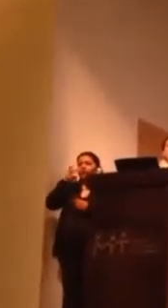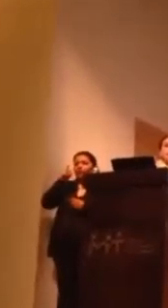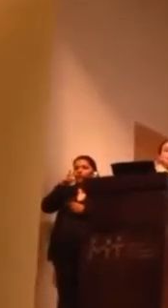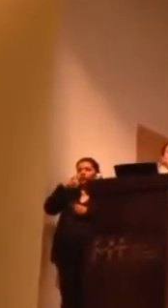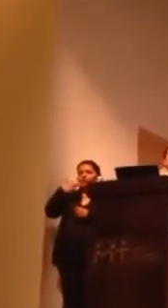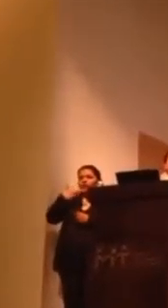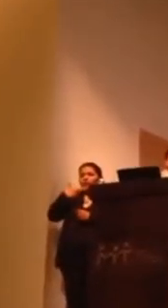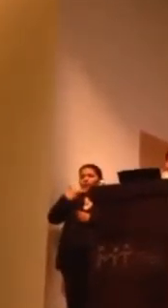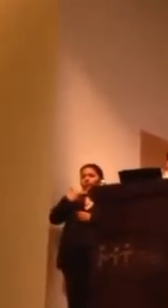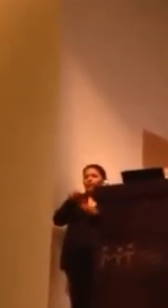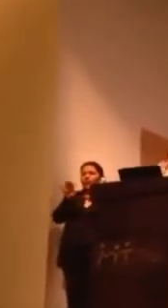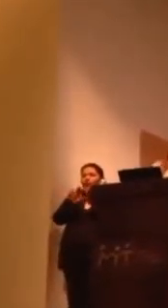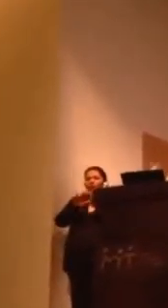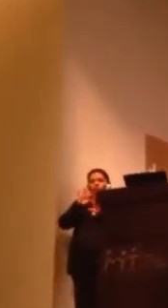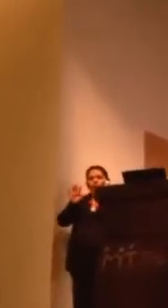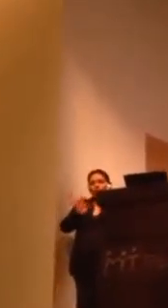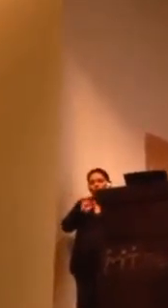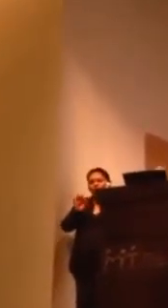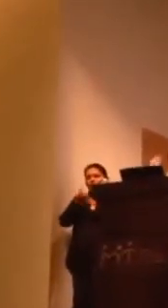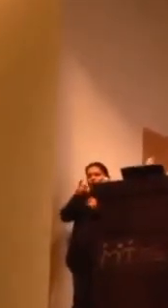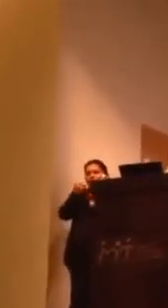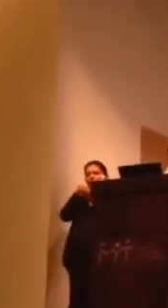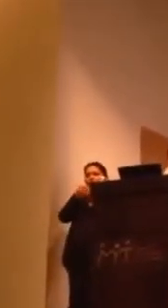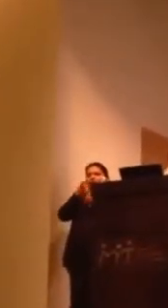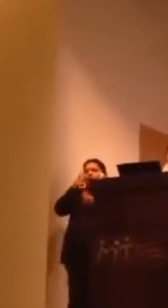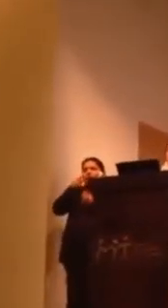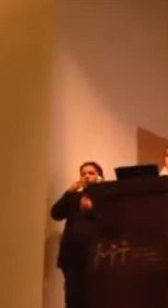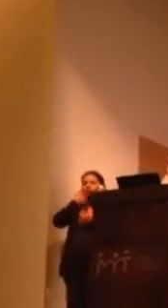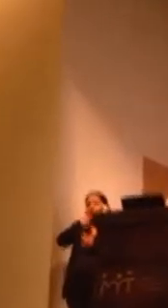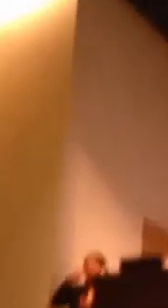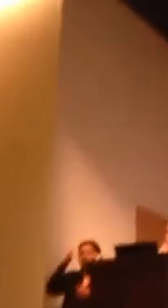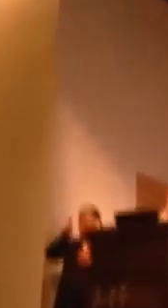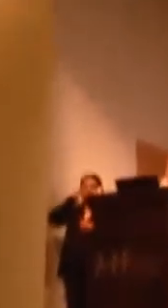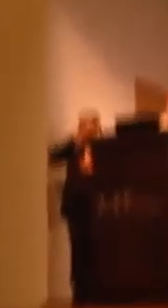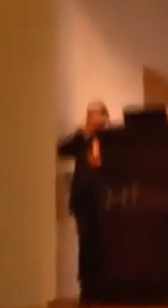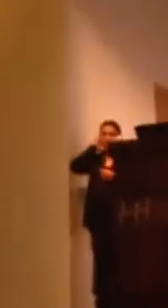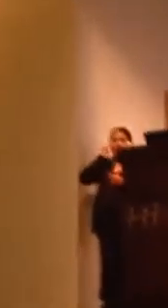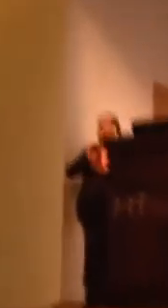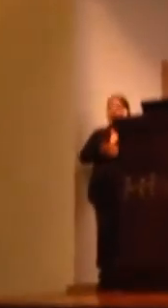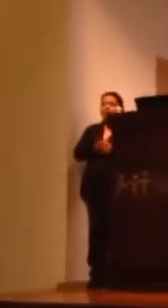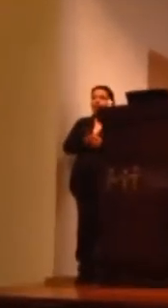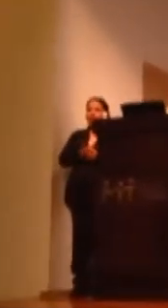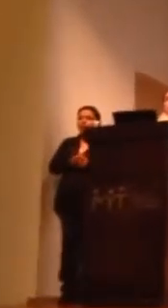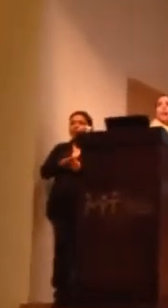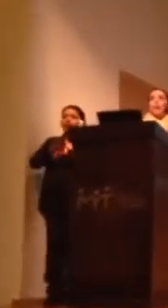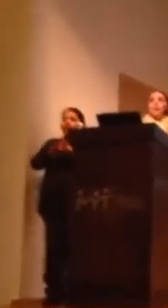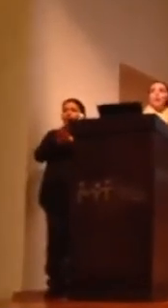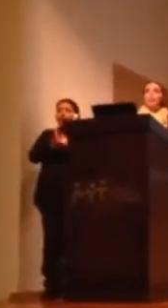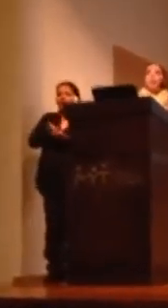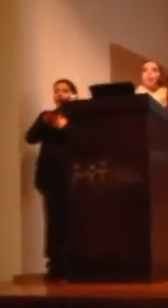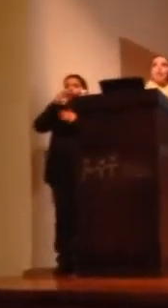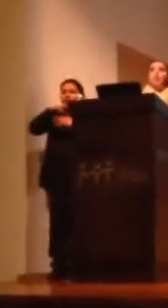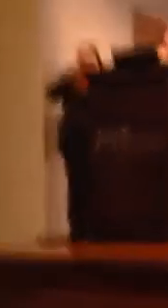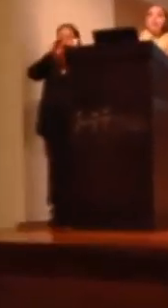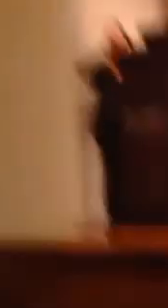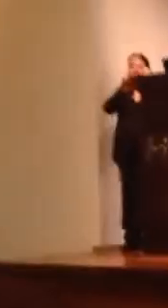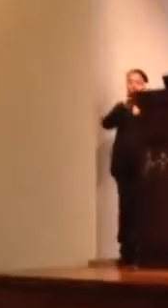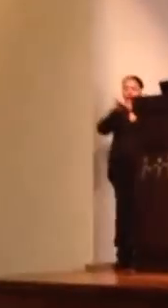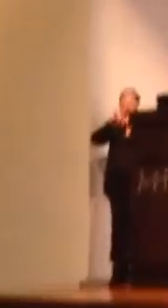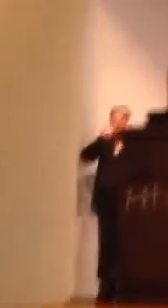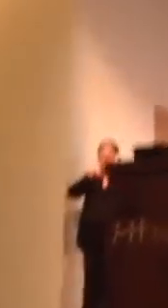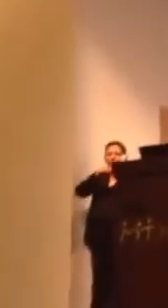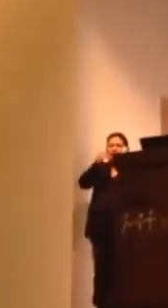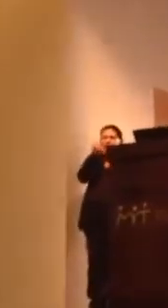está actuando químicamente o eléctricamente su cerebro. A través de un mapeo cerebral yo puedo saber cómo está